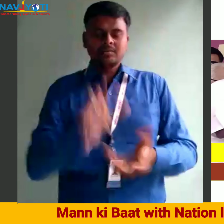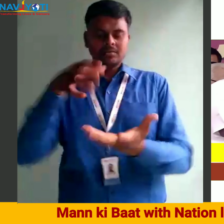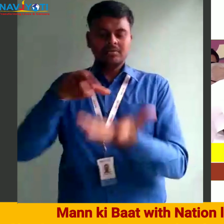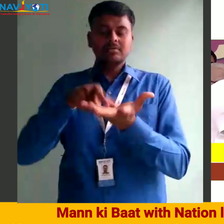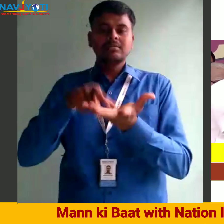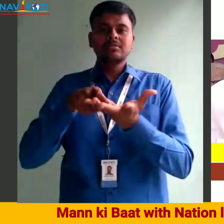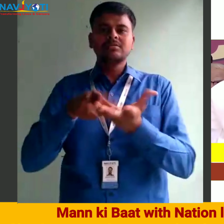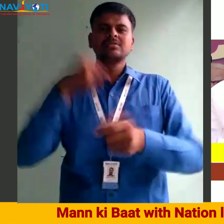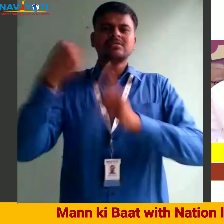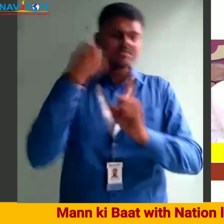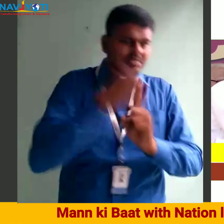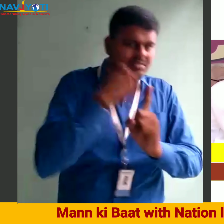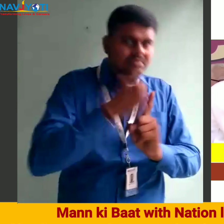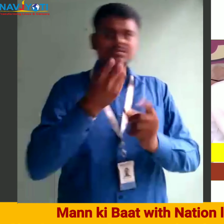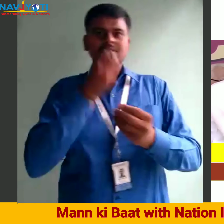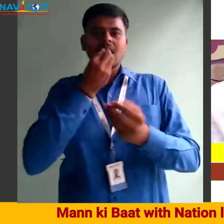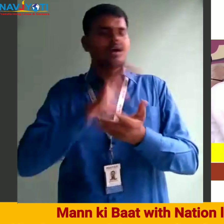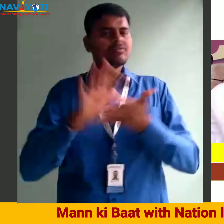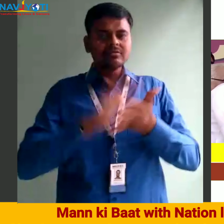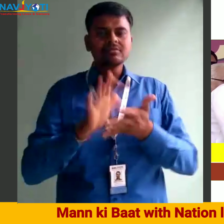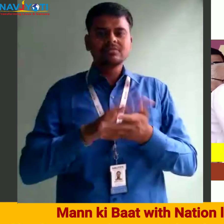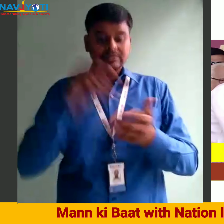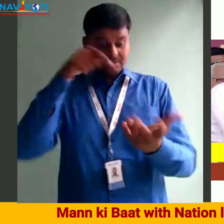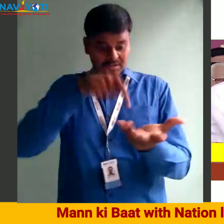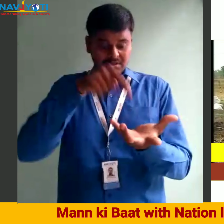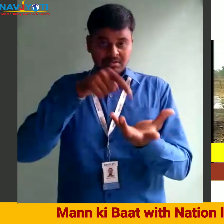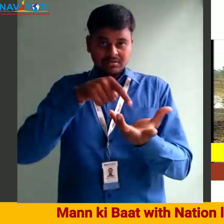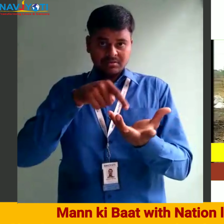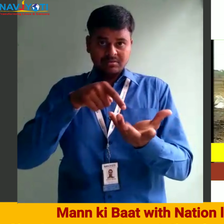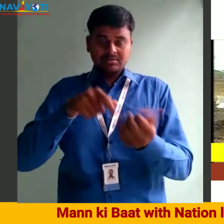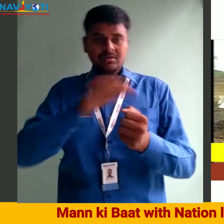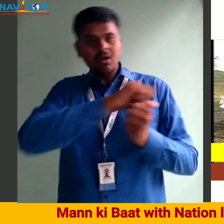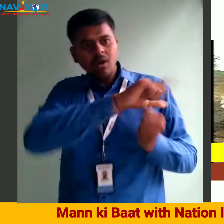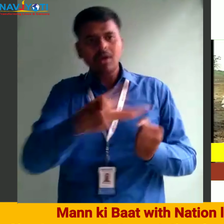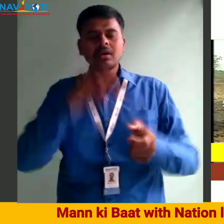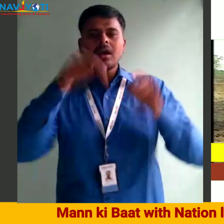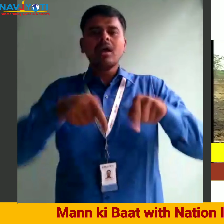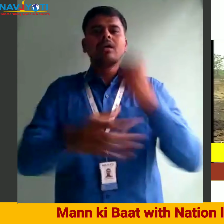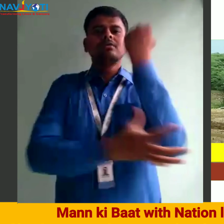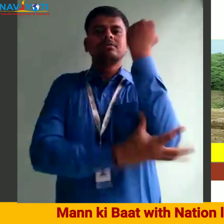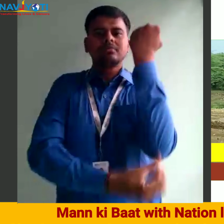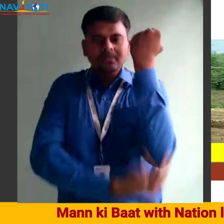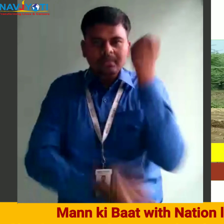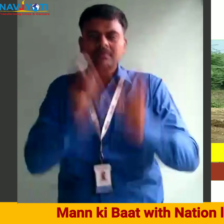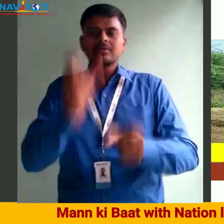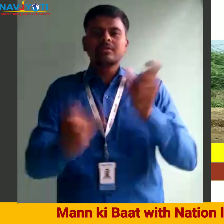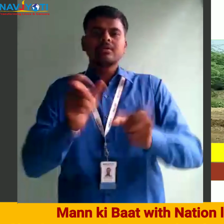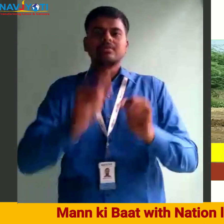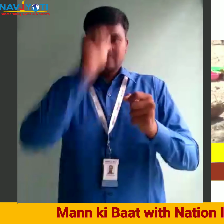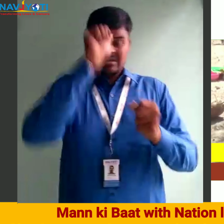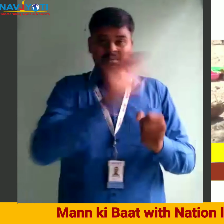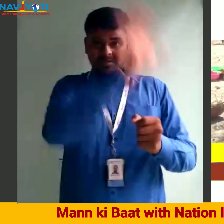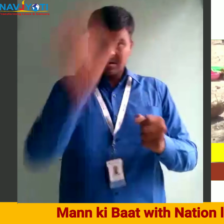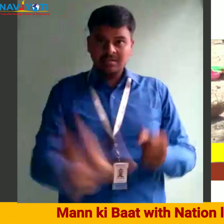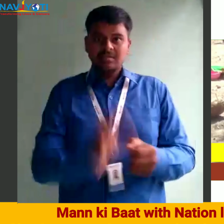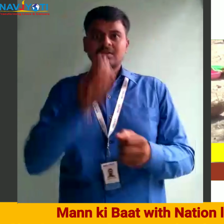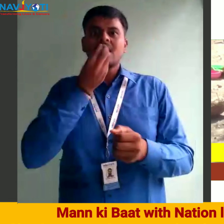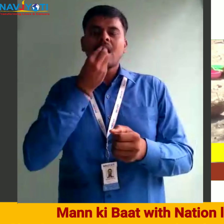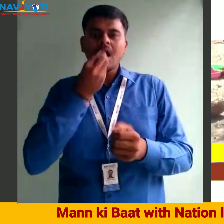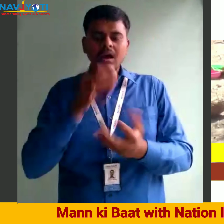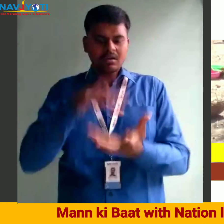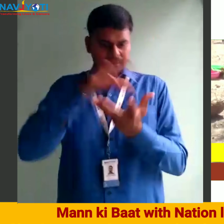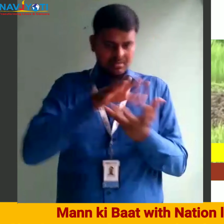बर्तन जिसमें भोजन कभी समाप्त नहीं होता है। हमारे अन्नदाता किसान हर परिस्थिति में देश